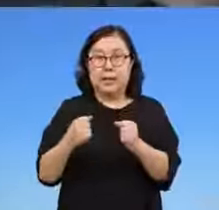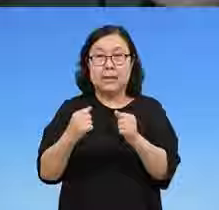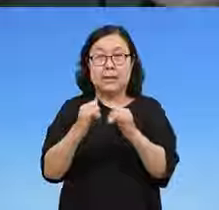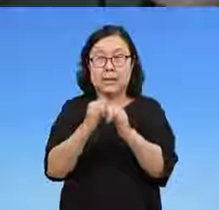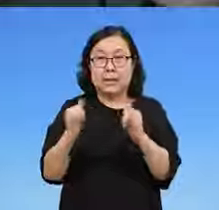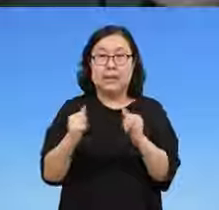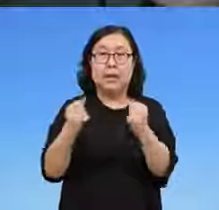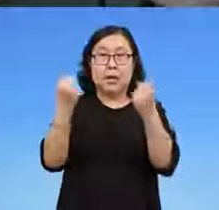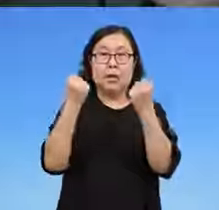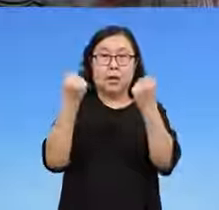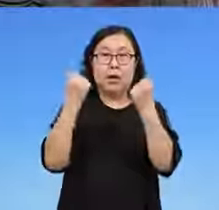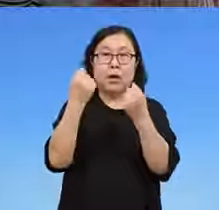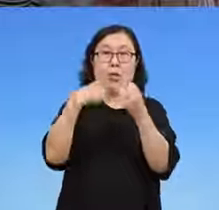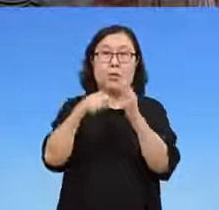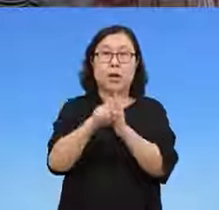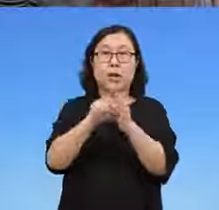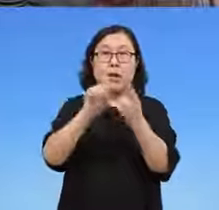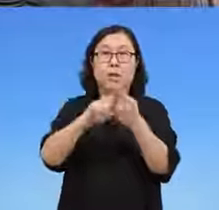수 없었습니다.